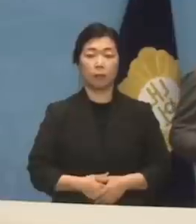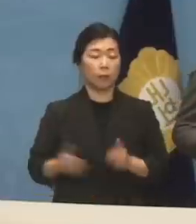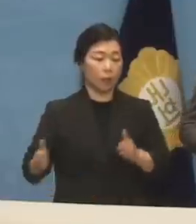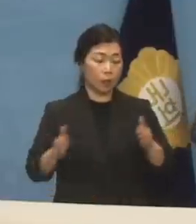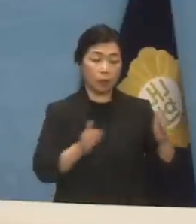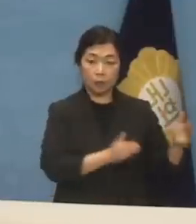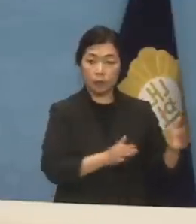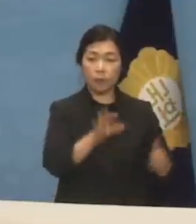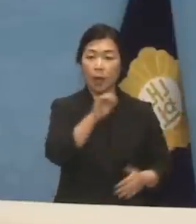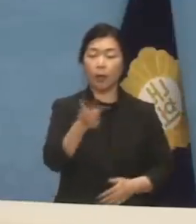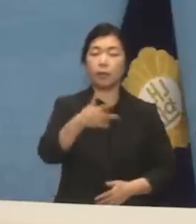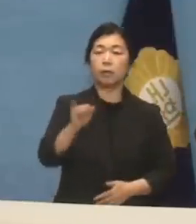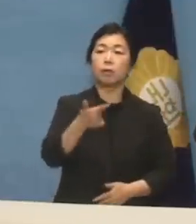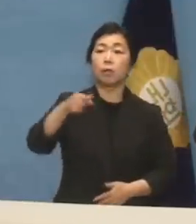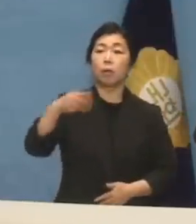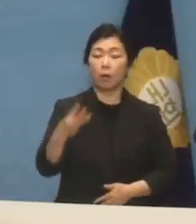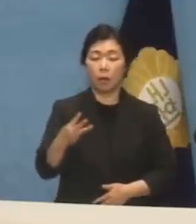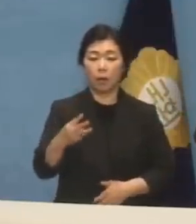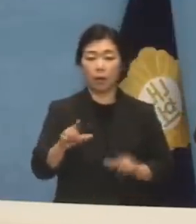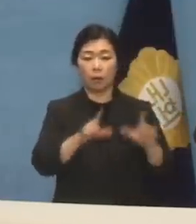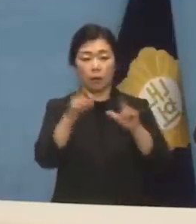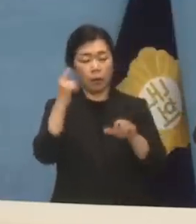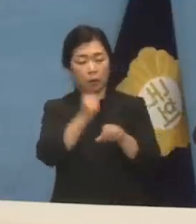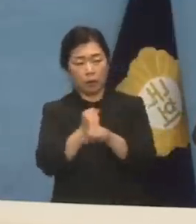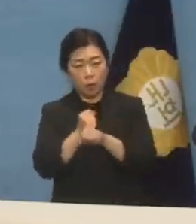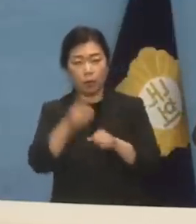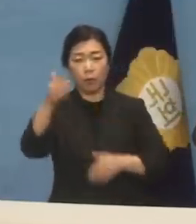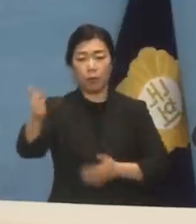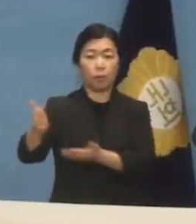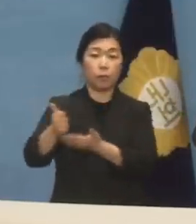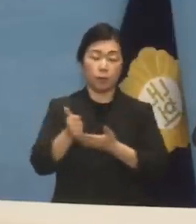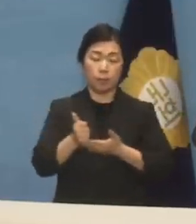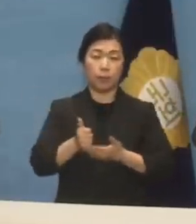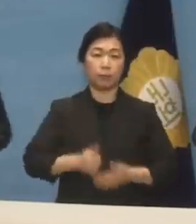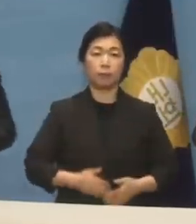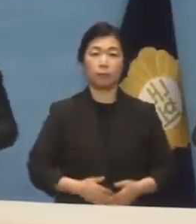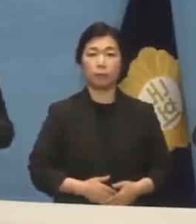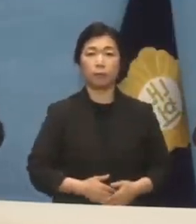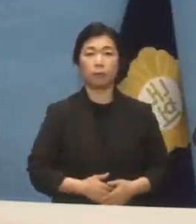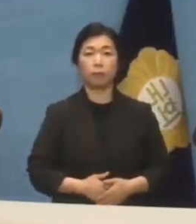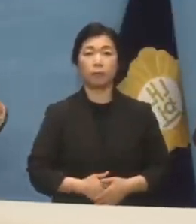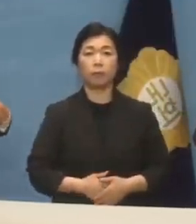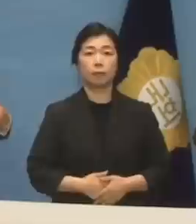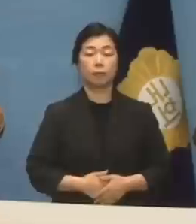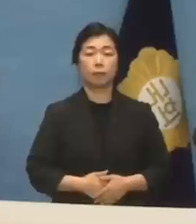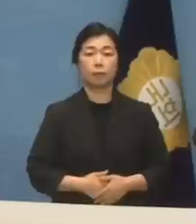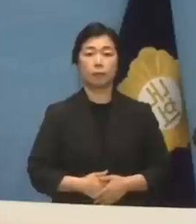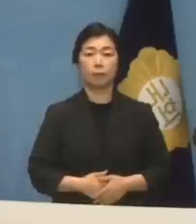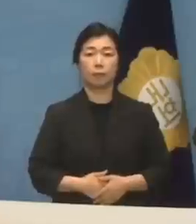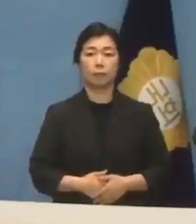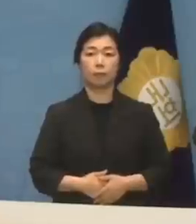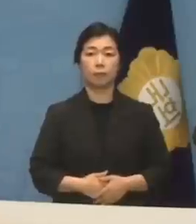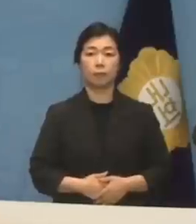예, 다음은 우리 안진걸 민생경제연구소장님 모시고요. 말씀 듣겠습니다.